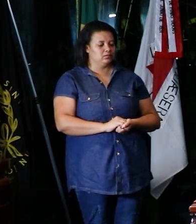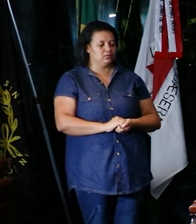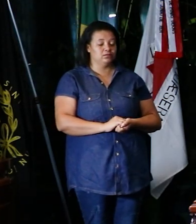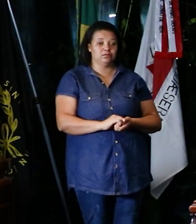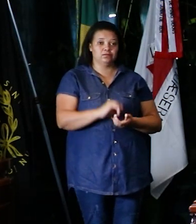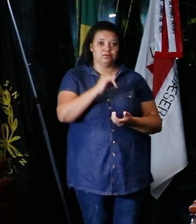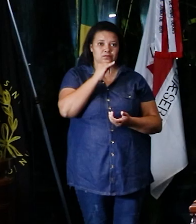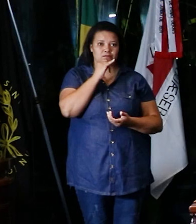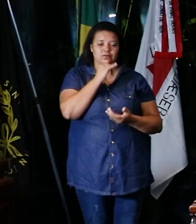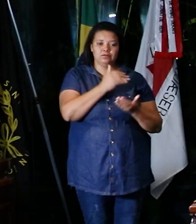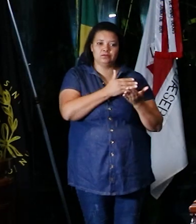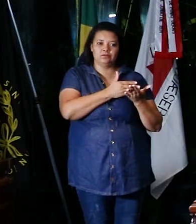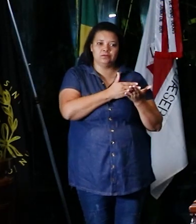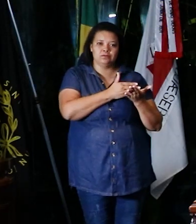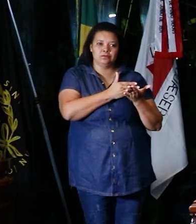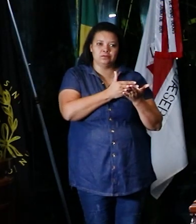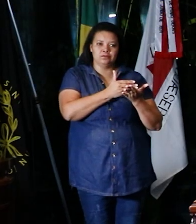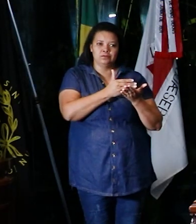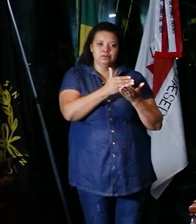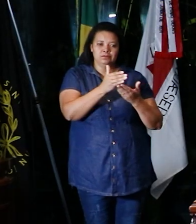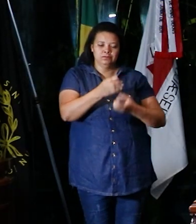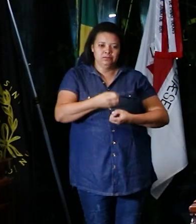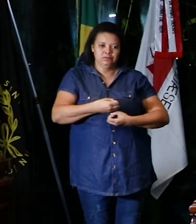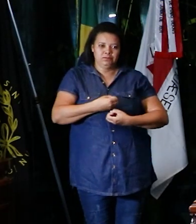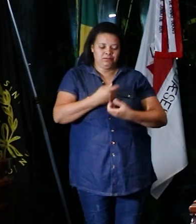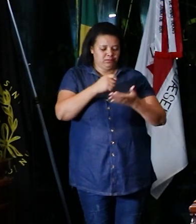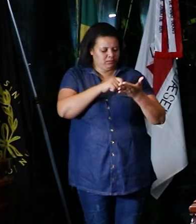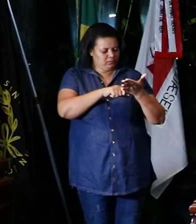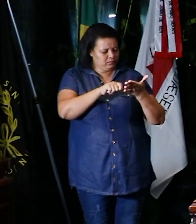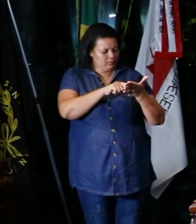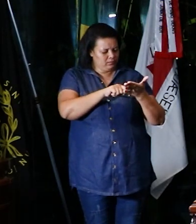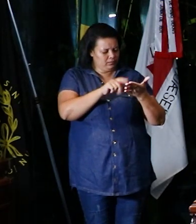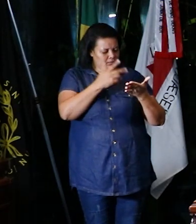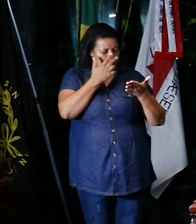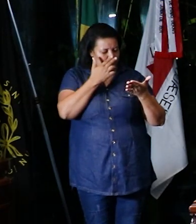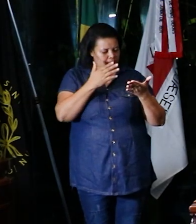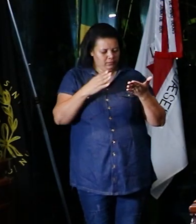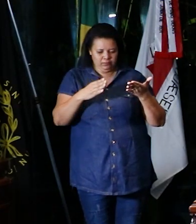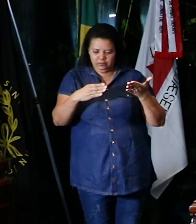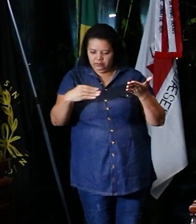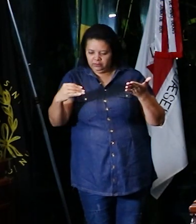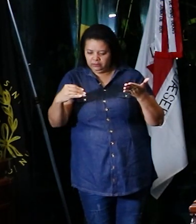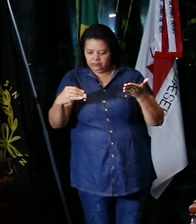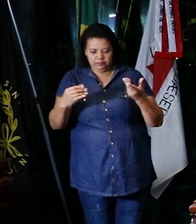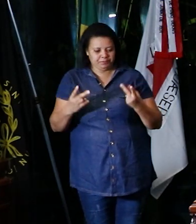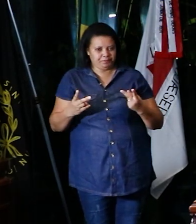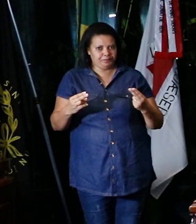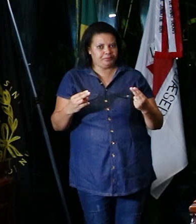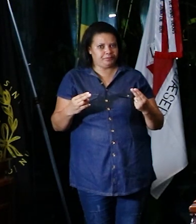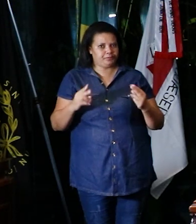do poema. Você jurava que ele estava copiando tudo. Ah,